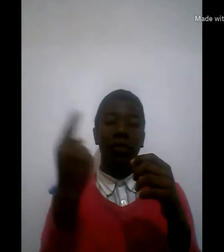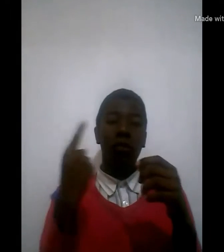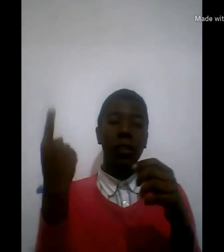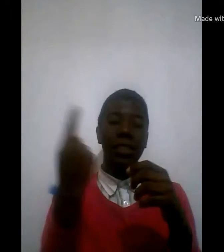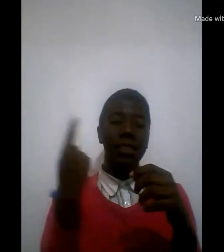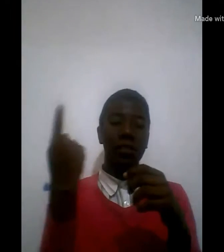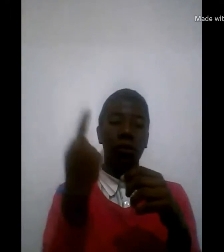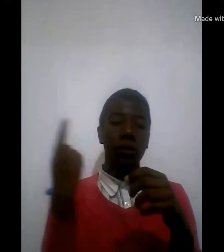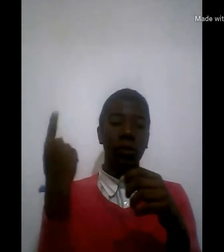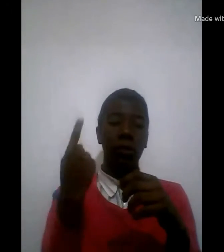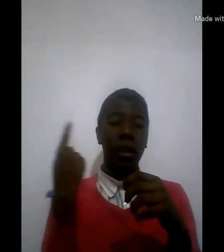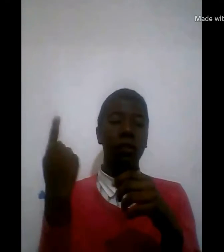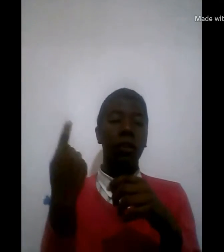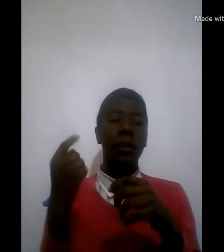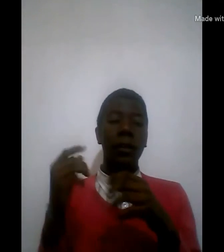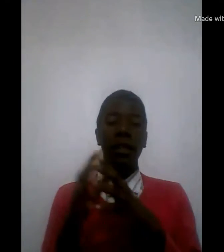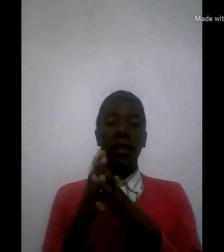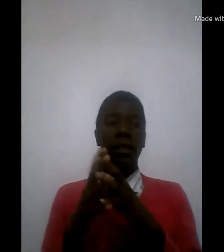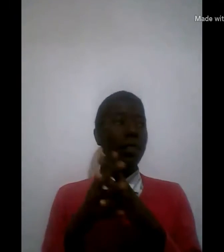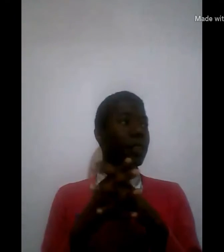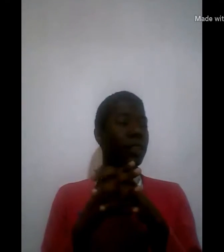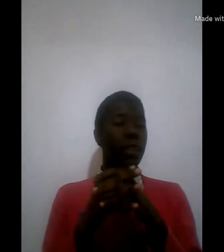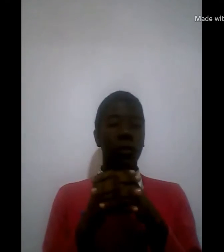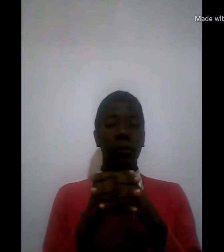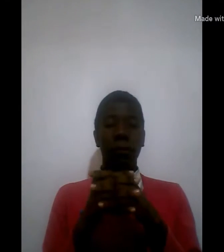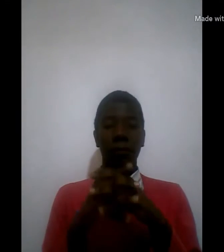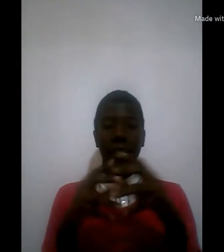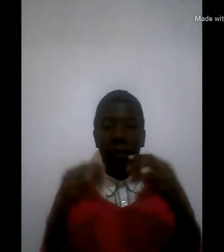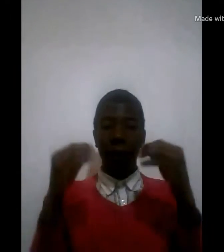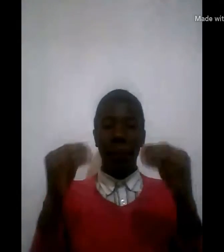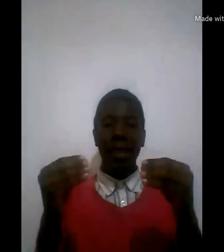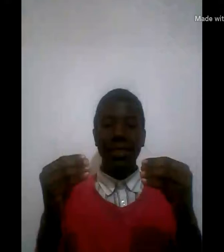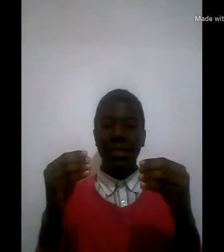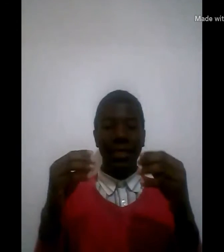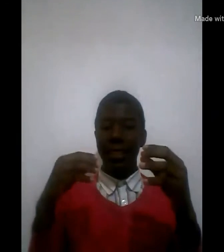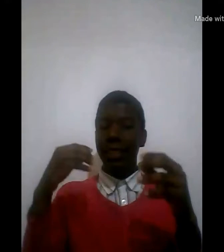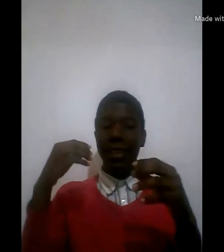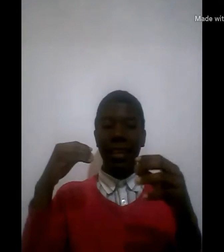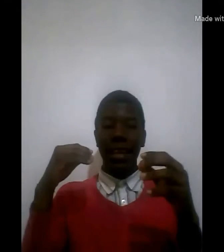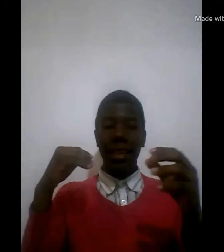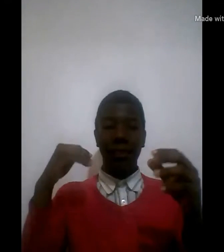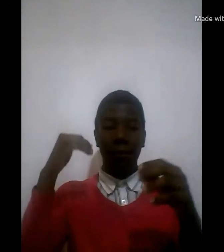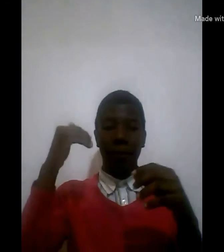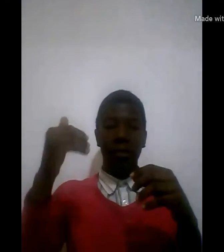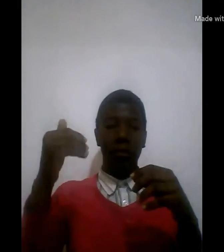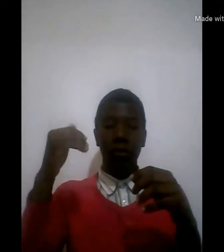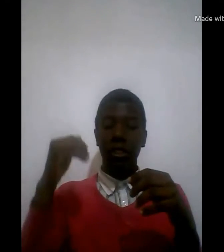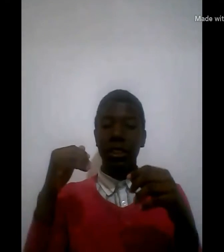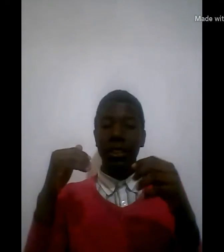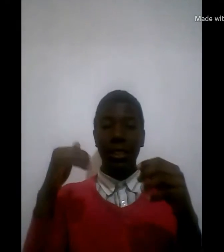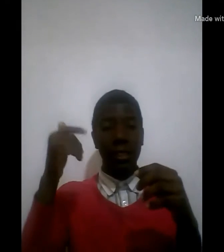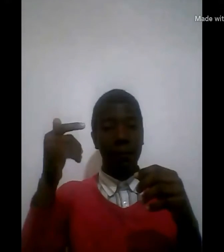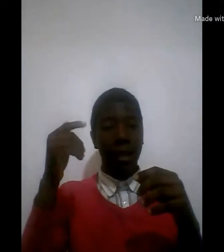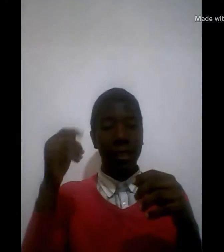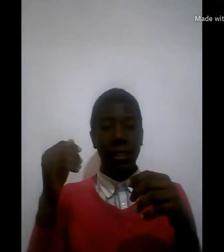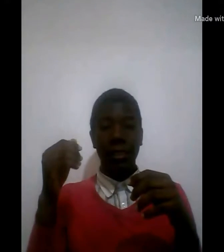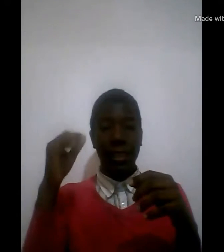as coisas que circundam ao seu redor. Então, para você ter uma base, você tem que ter essas metodologias, essas práticas,